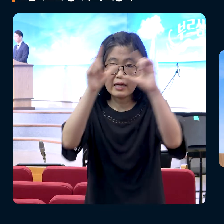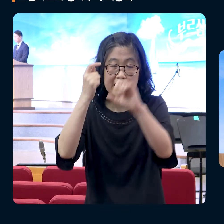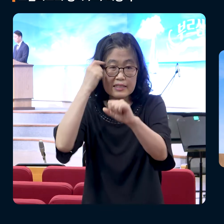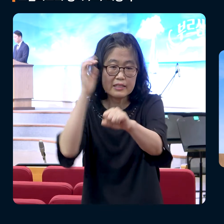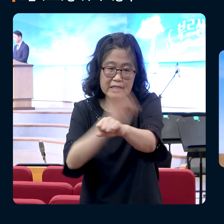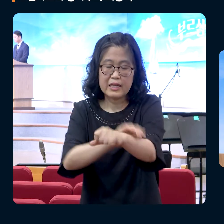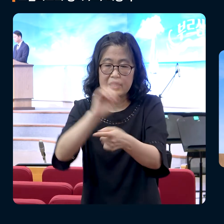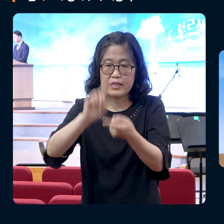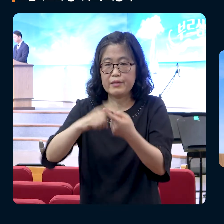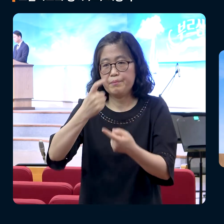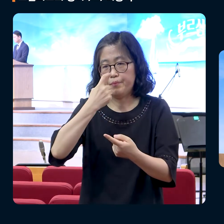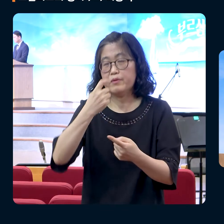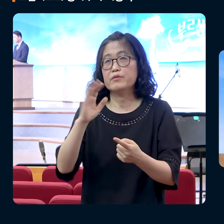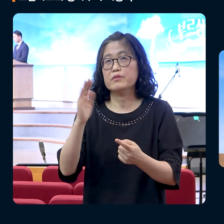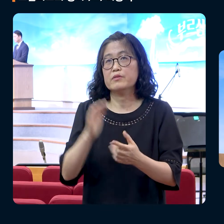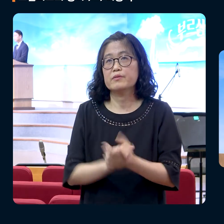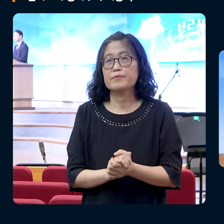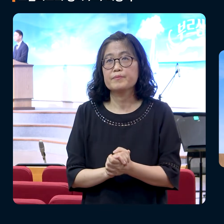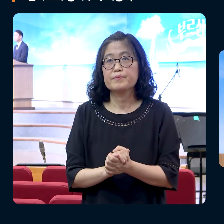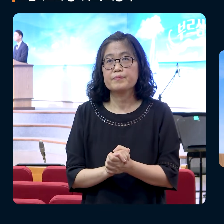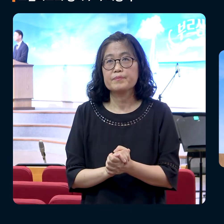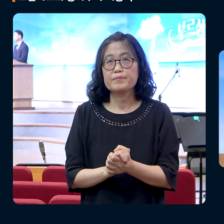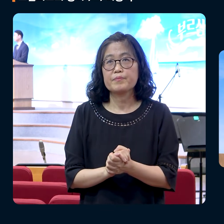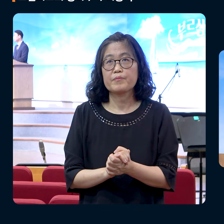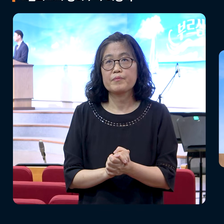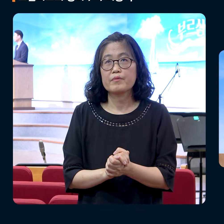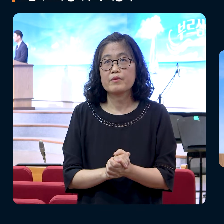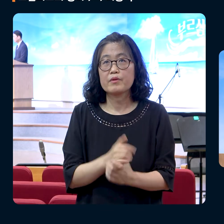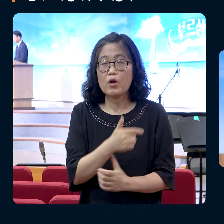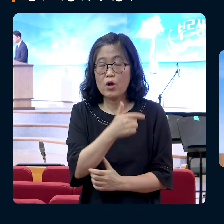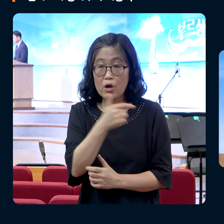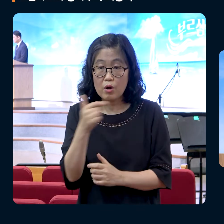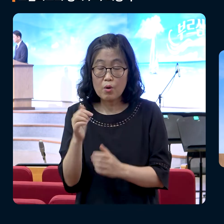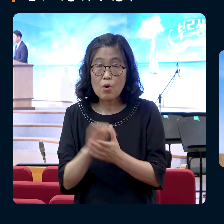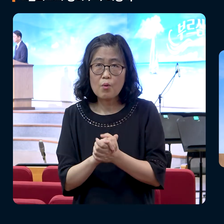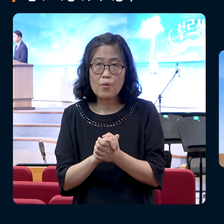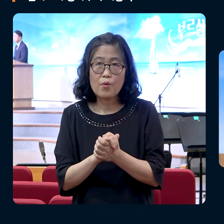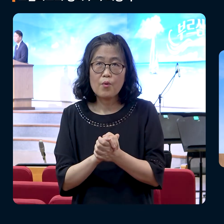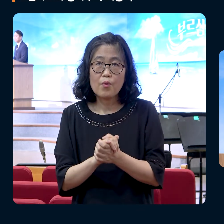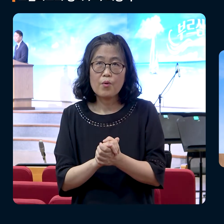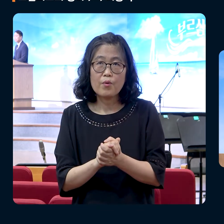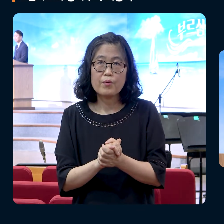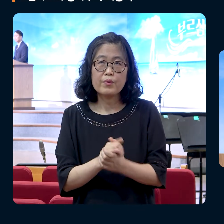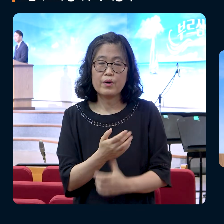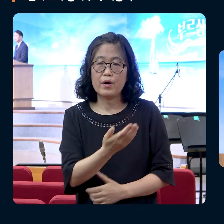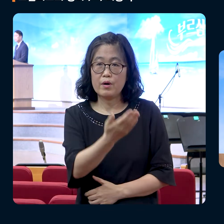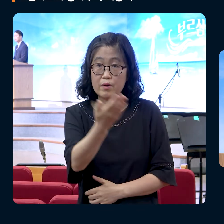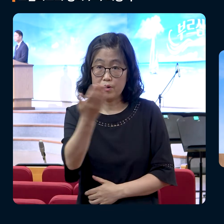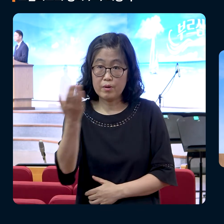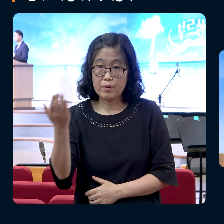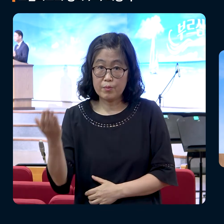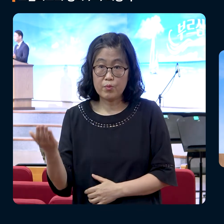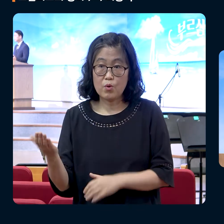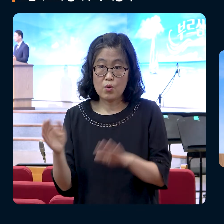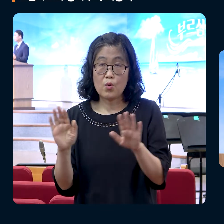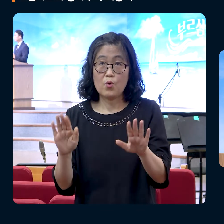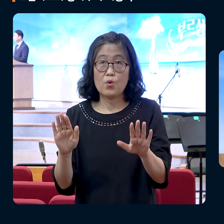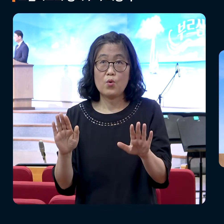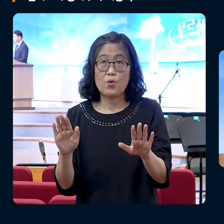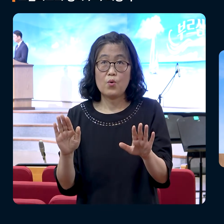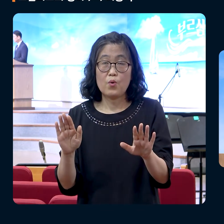것들을 배우게 됩니다. 그런데요, 너무나도 야속하게 여러분, 그런